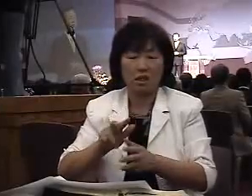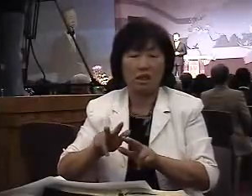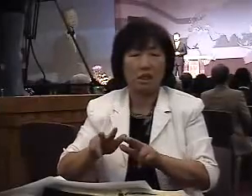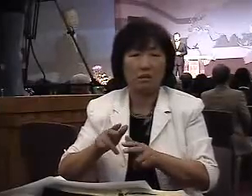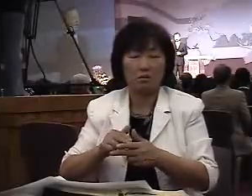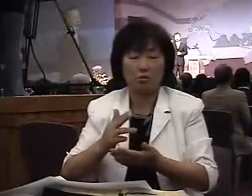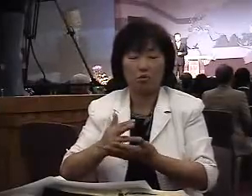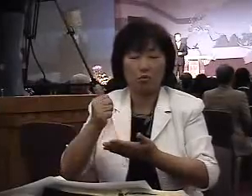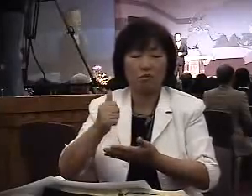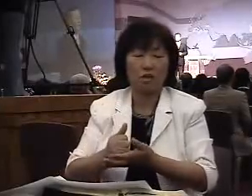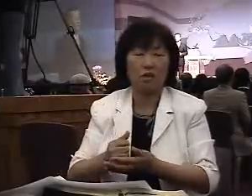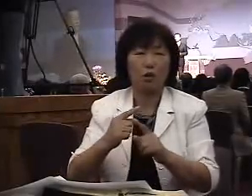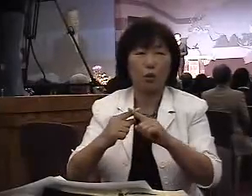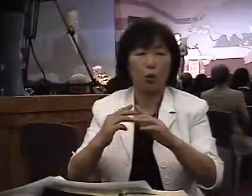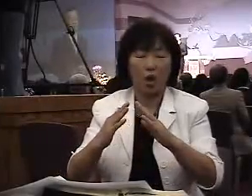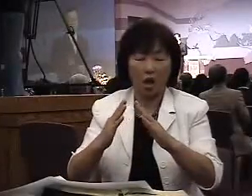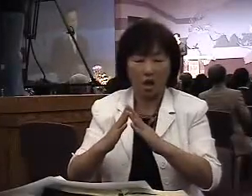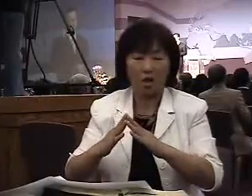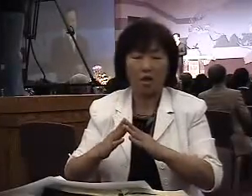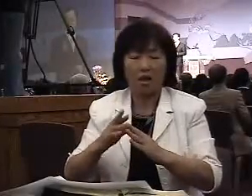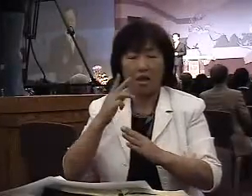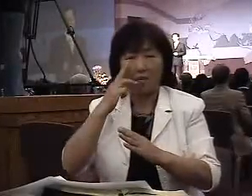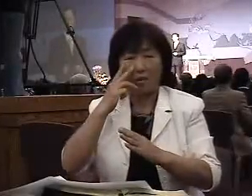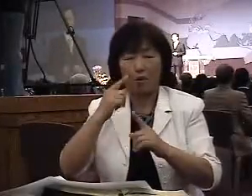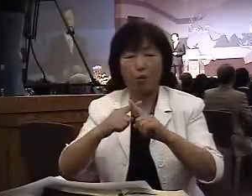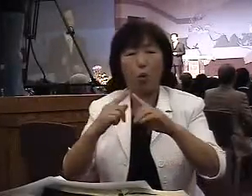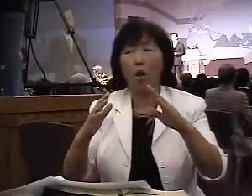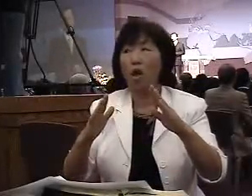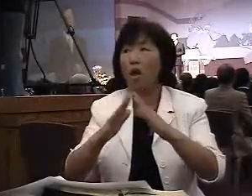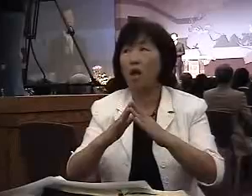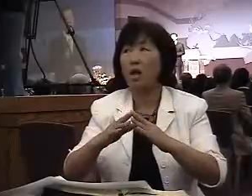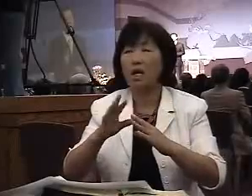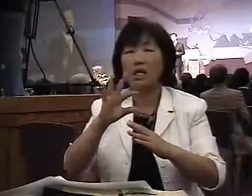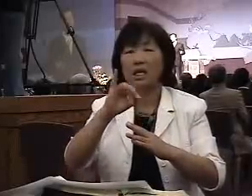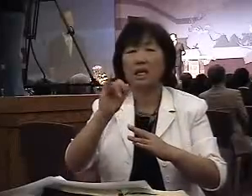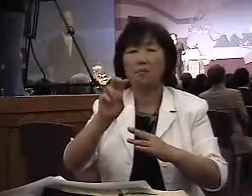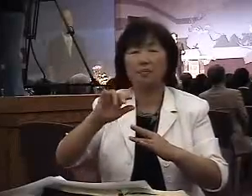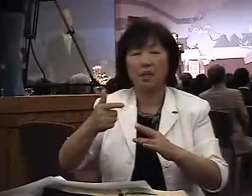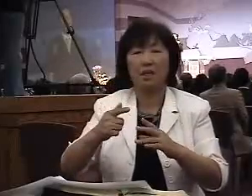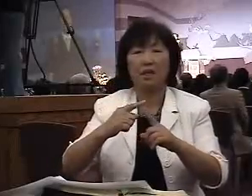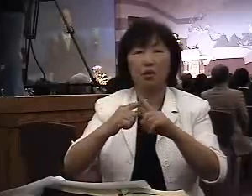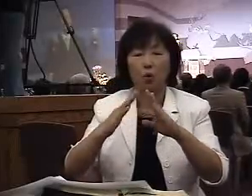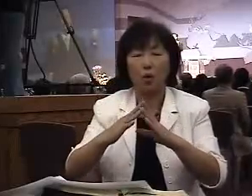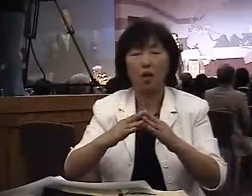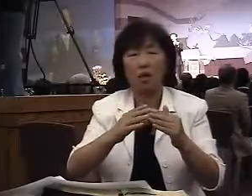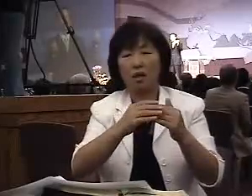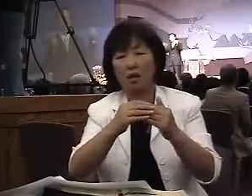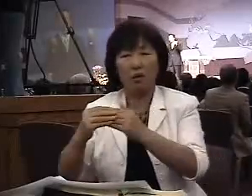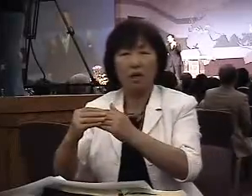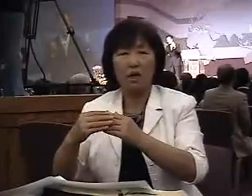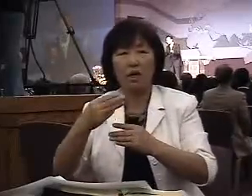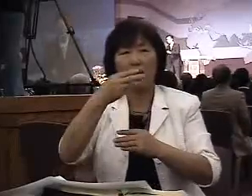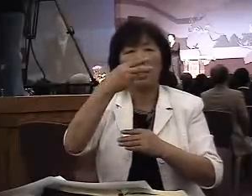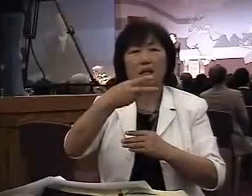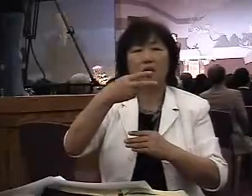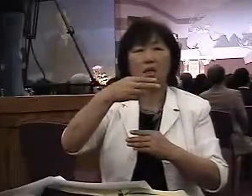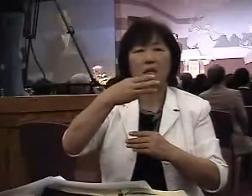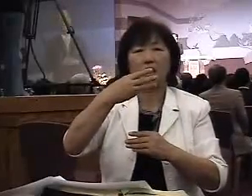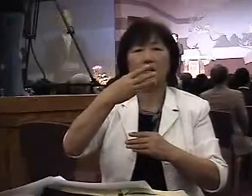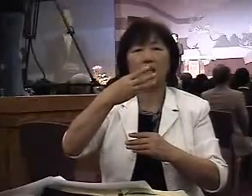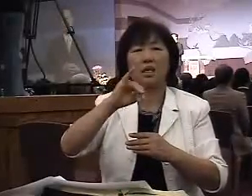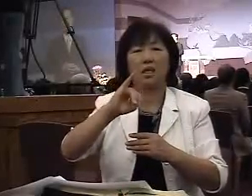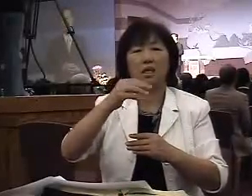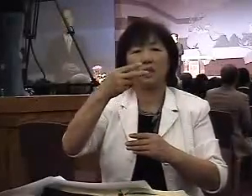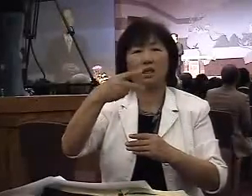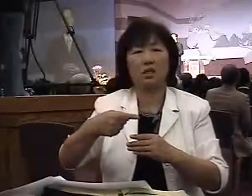지금 주님의 교회, 미국 교회, 이민 교회를 이끌고 나갈 수 있는 리더들이 얼마나